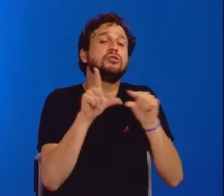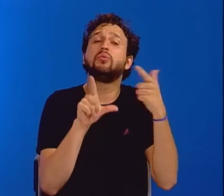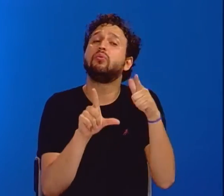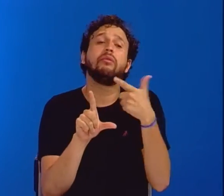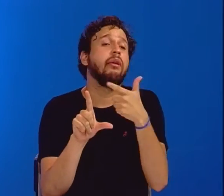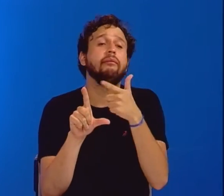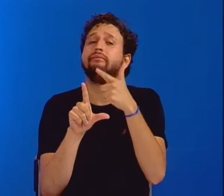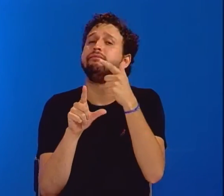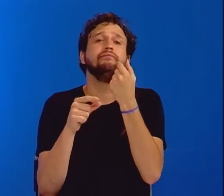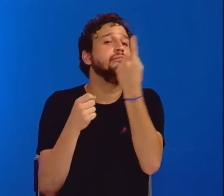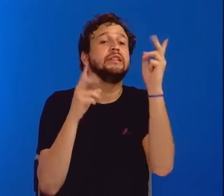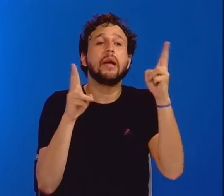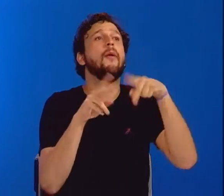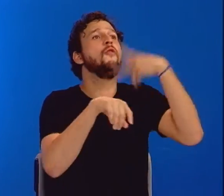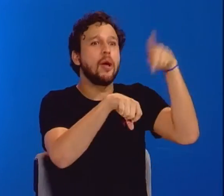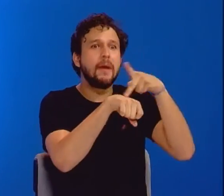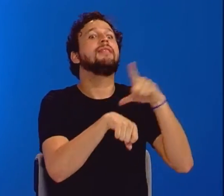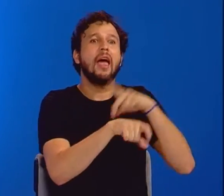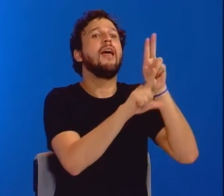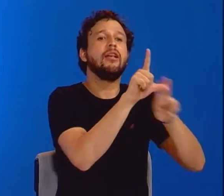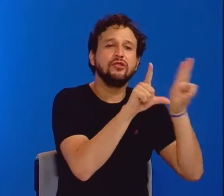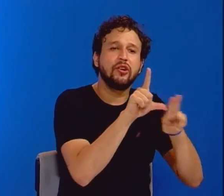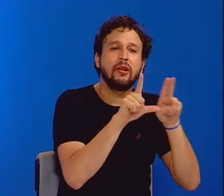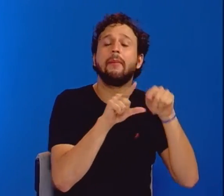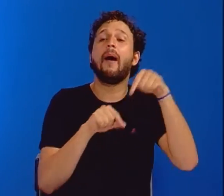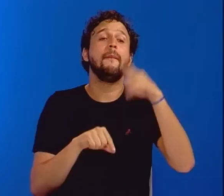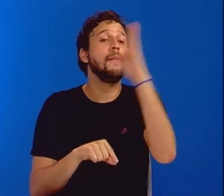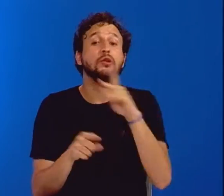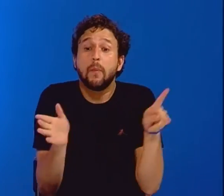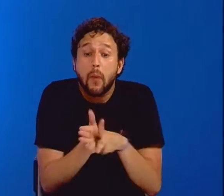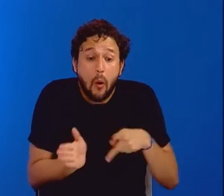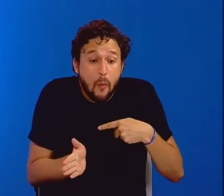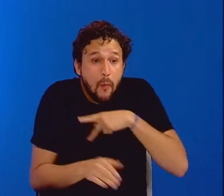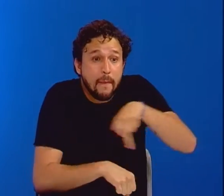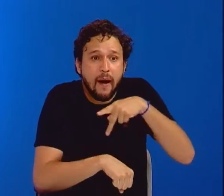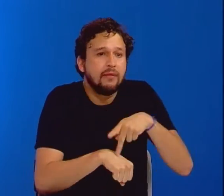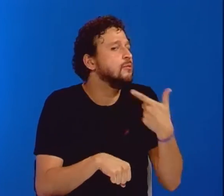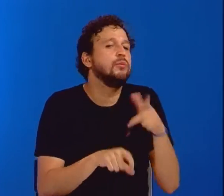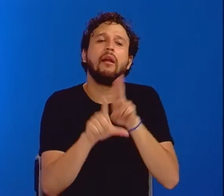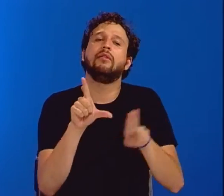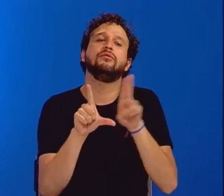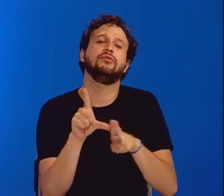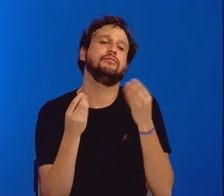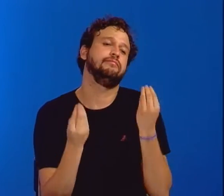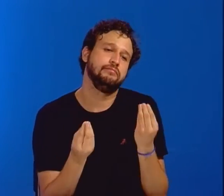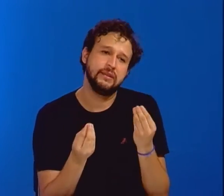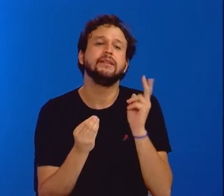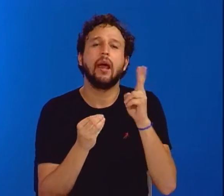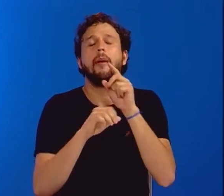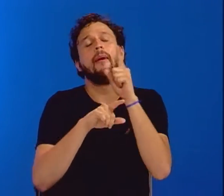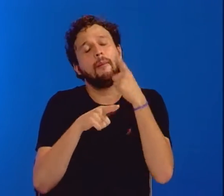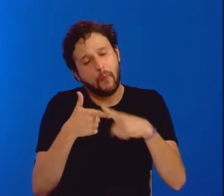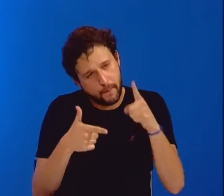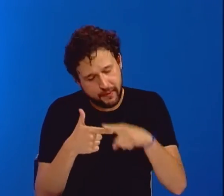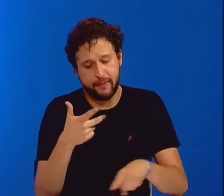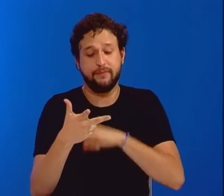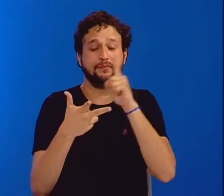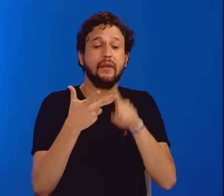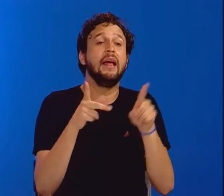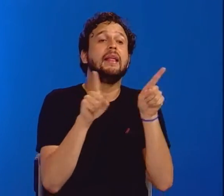aqui no Brasil, a gente não tem nos programas legendas, né, na televisão. Em vários países já tem, mas até agora aqui a